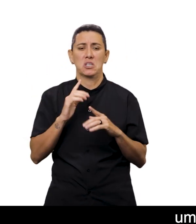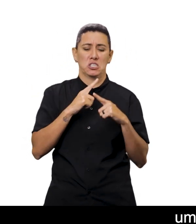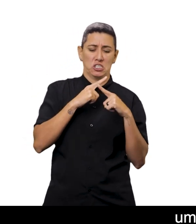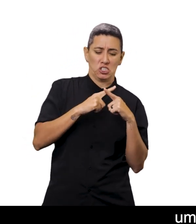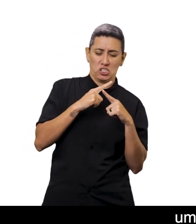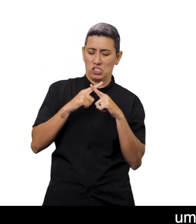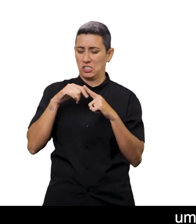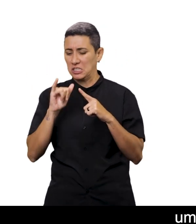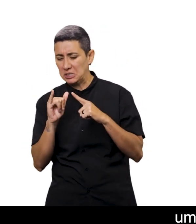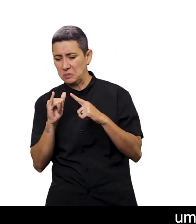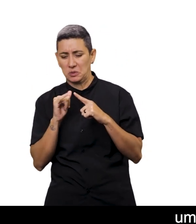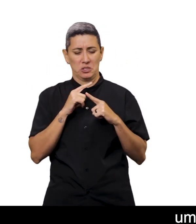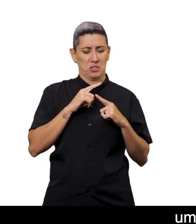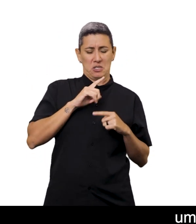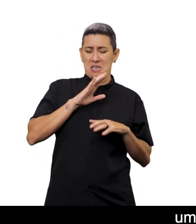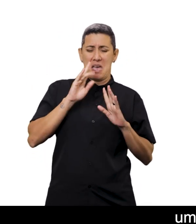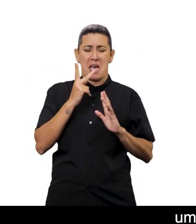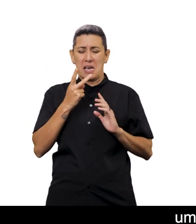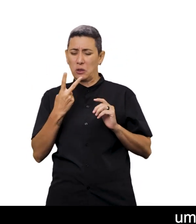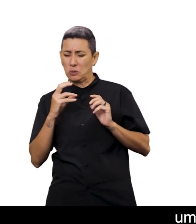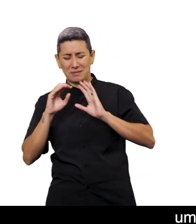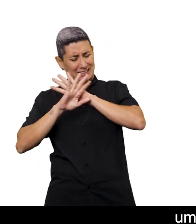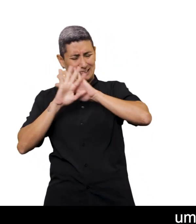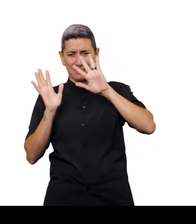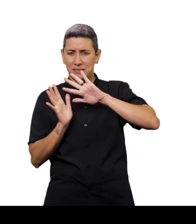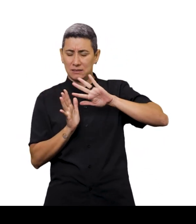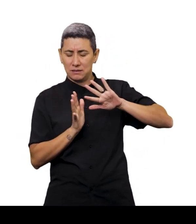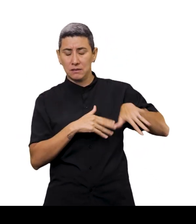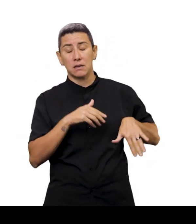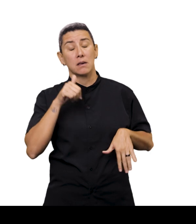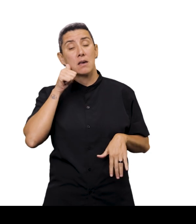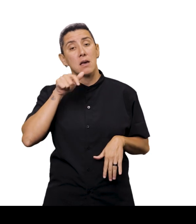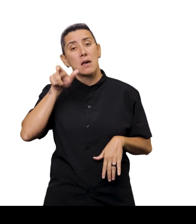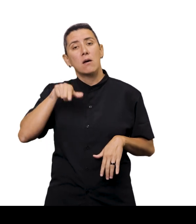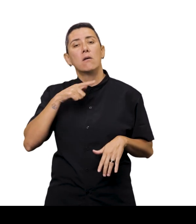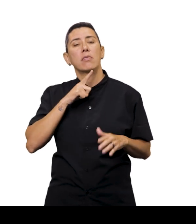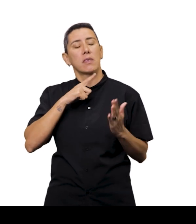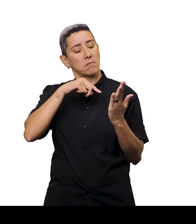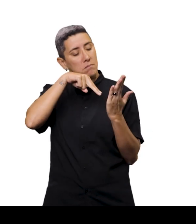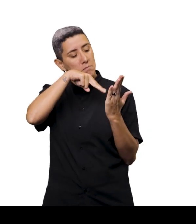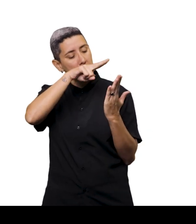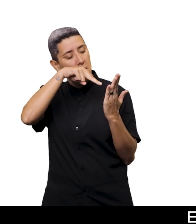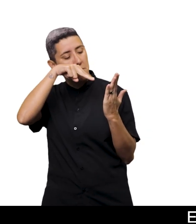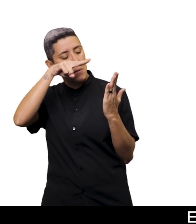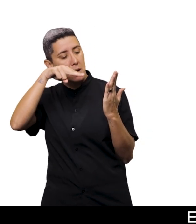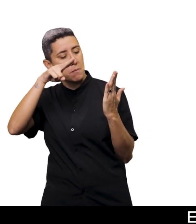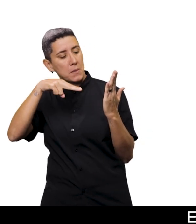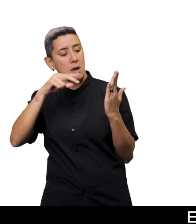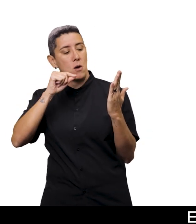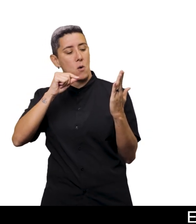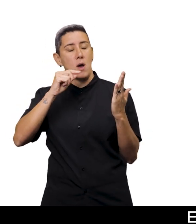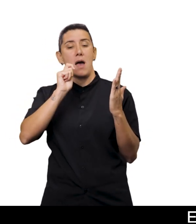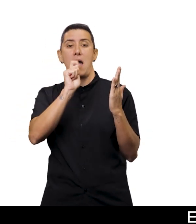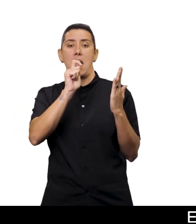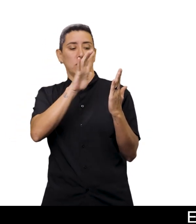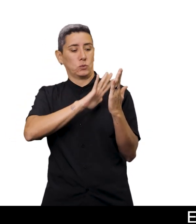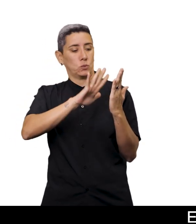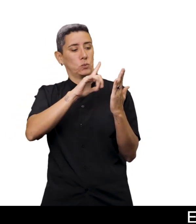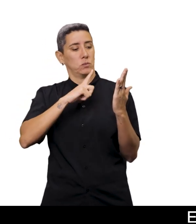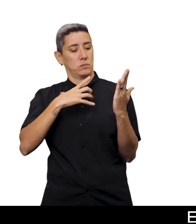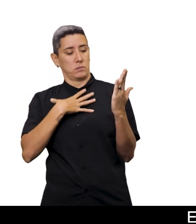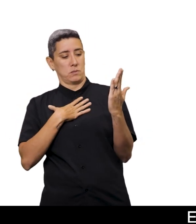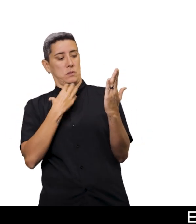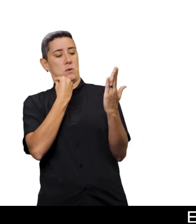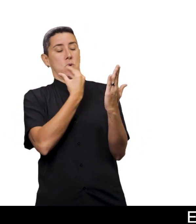meu desejo, carne de cada pincelada, tela azul do meu corpo. Esses versos concebem